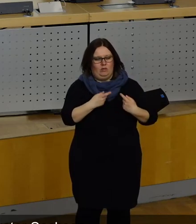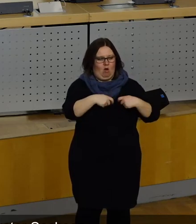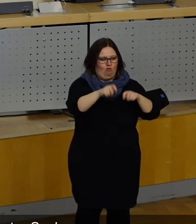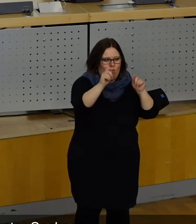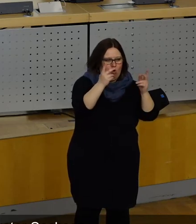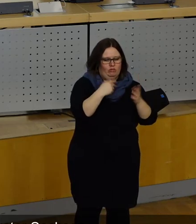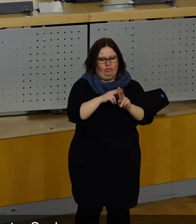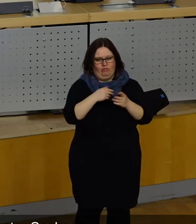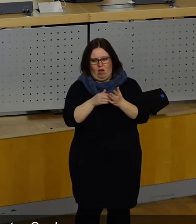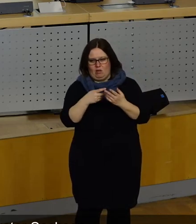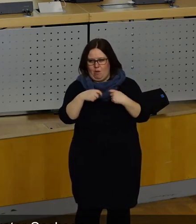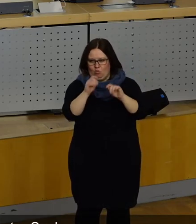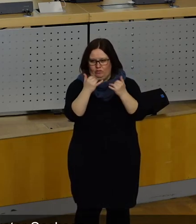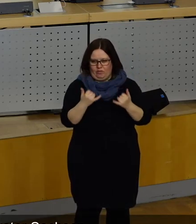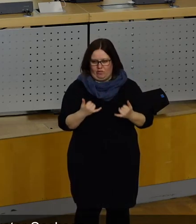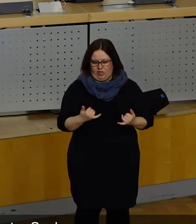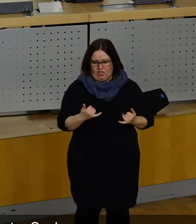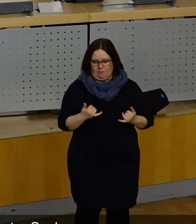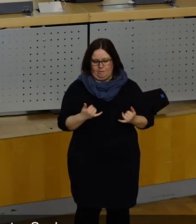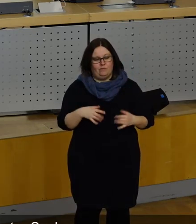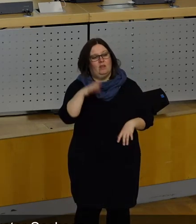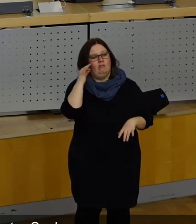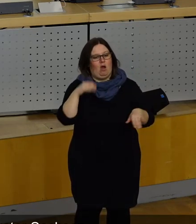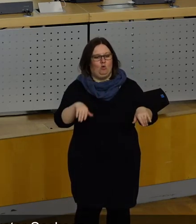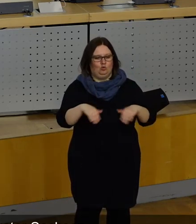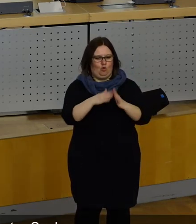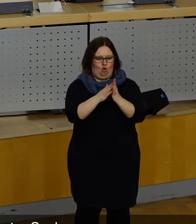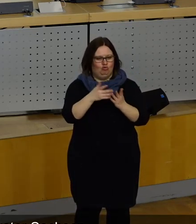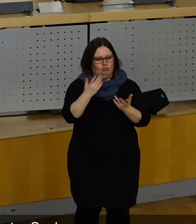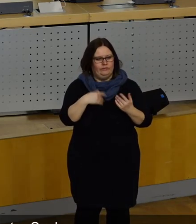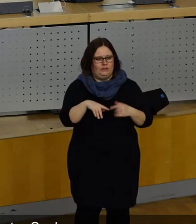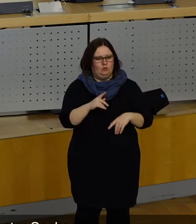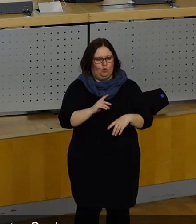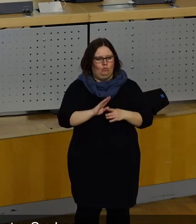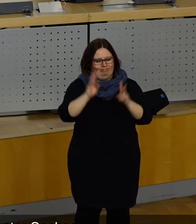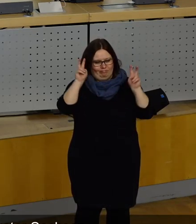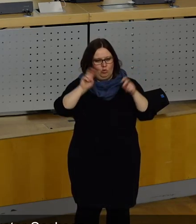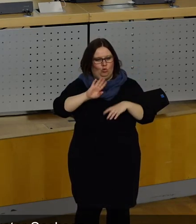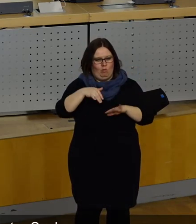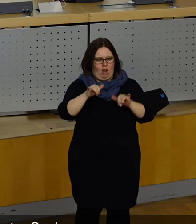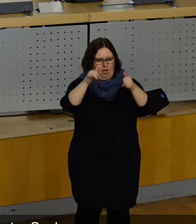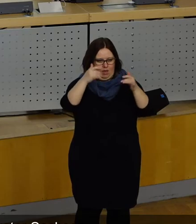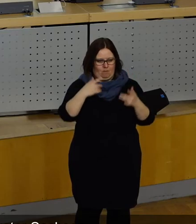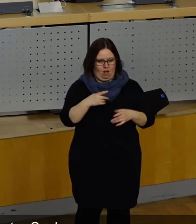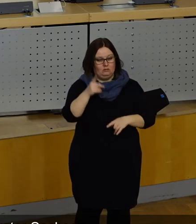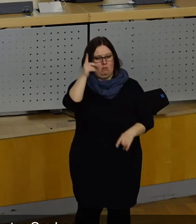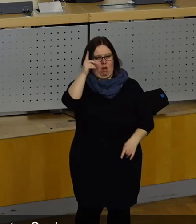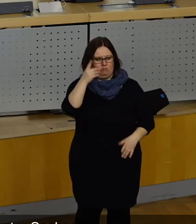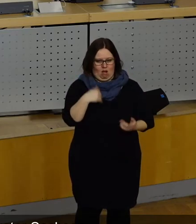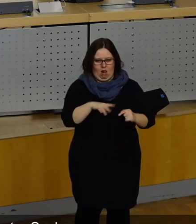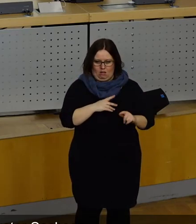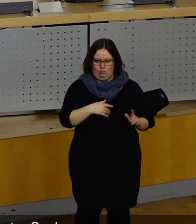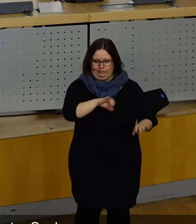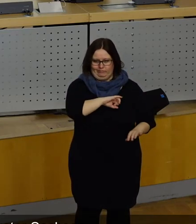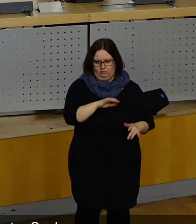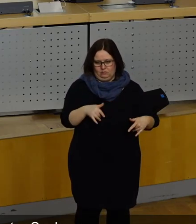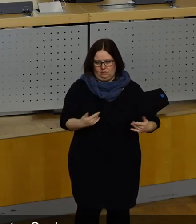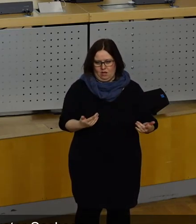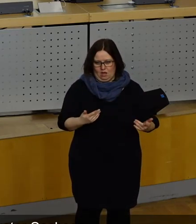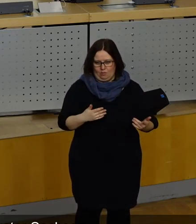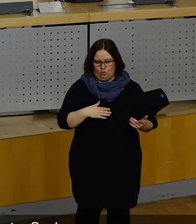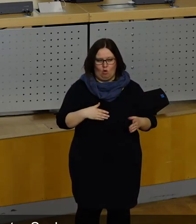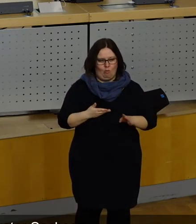weiter. Die Frauenkirche hat als Mahnmal überlebt, das darf man nicht vergessen, trickreich. Hans Nadler, einer